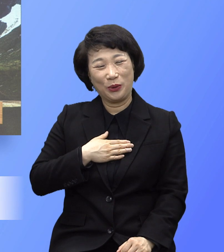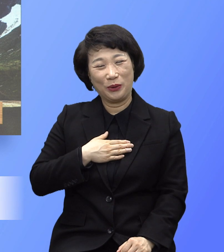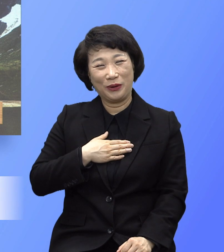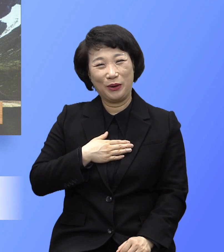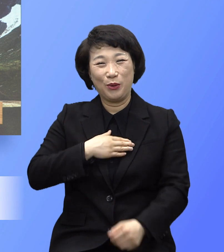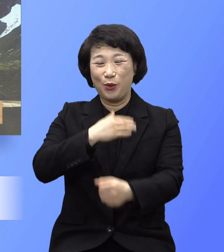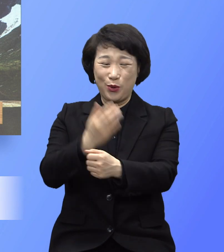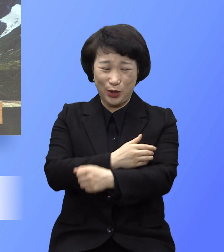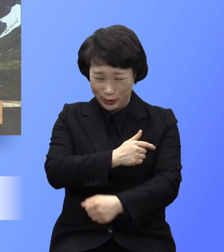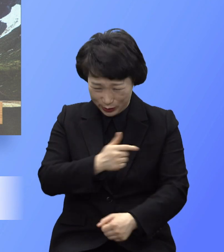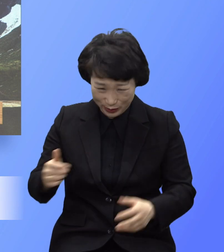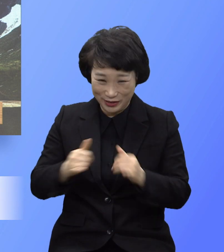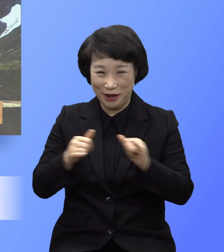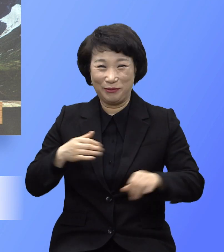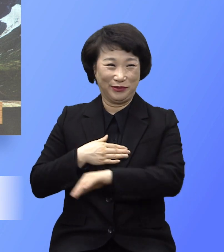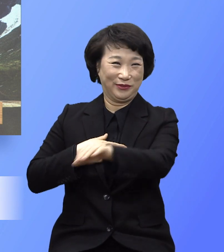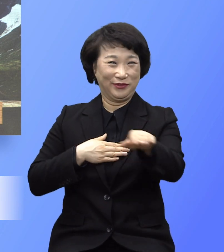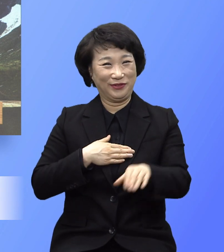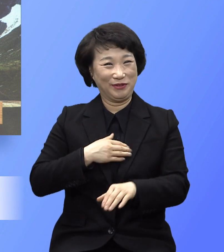엄청난 권세 있는 사람이요